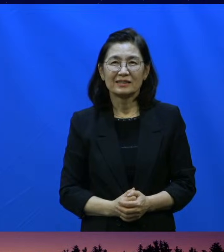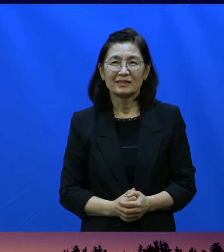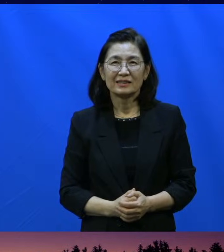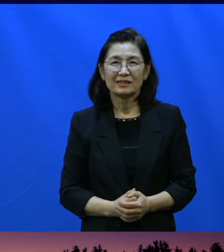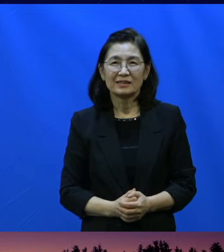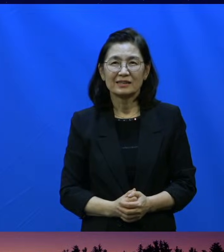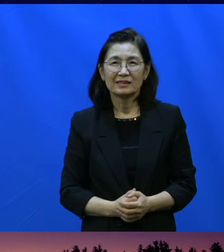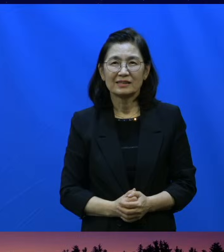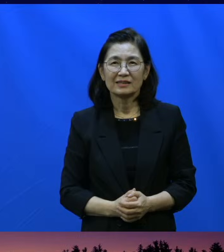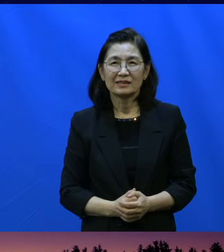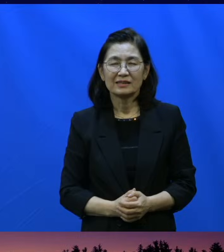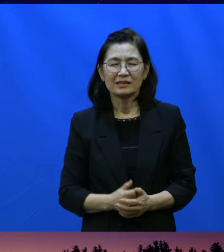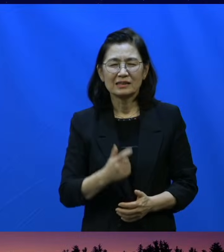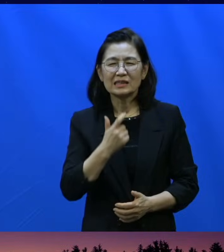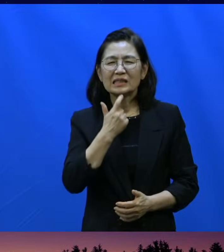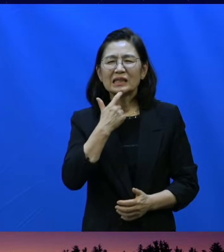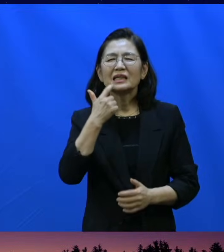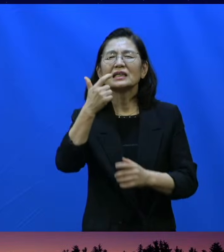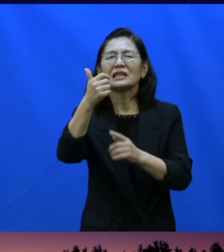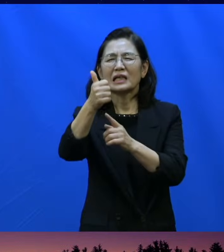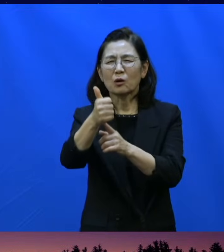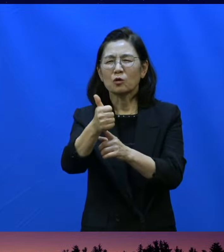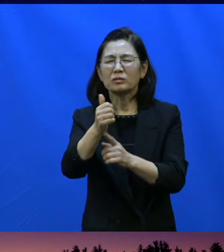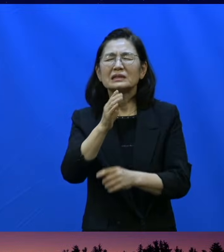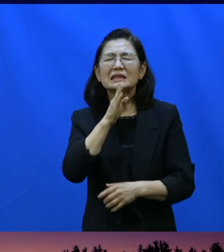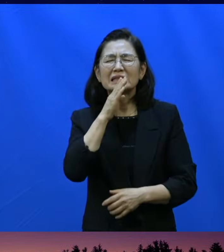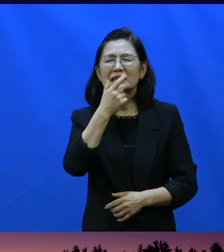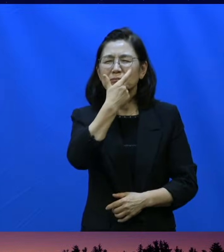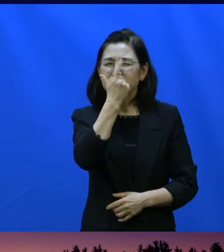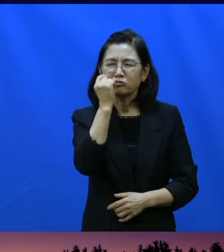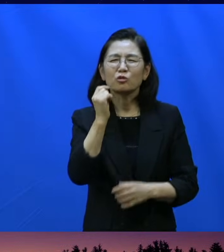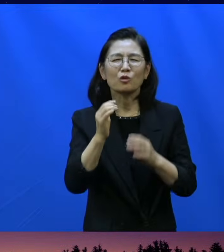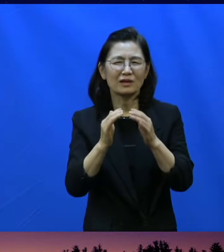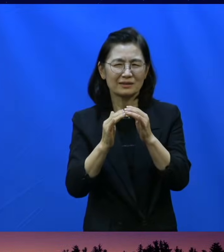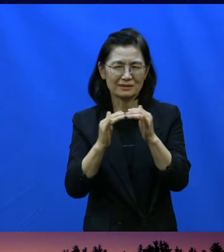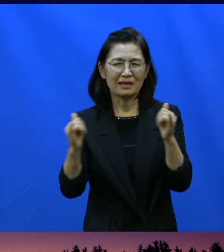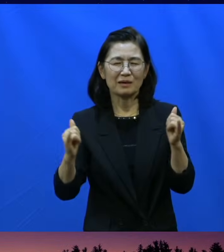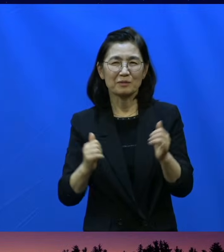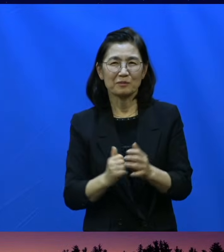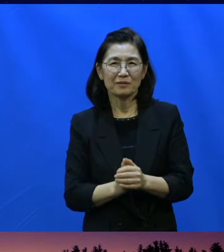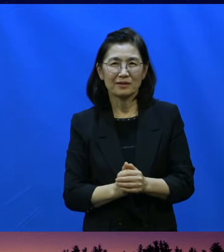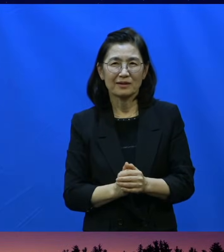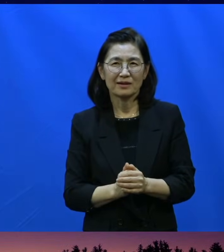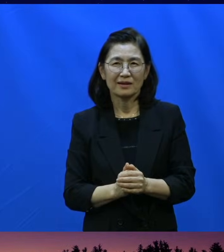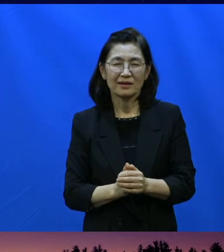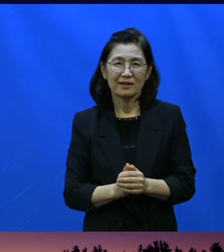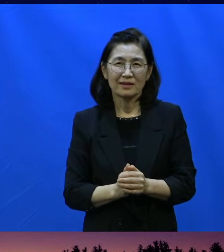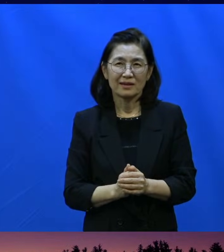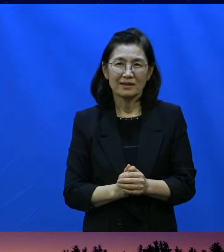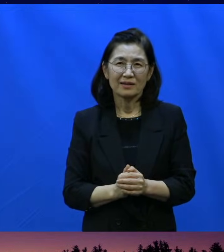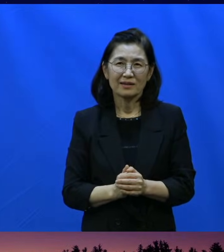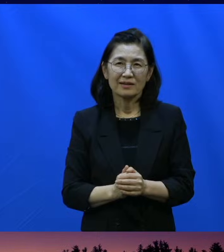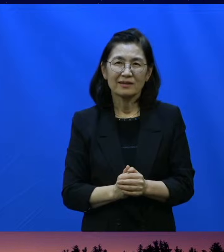야곱은 마음에 안 드는 사람이에요. 강교하고요. 야곱 친구 하면 다 손해 볼 건데. 주머니